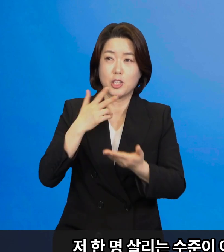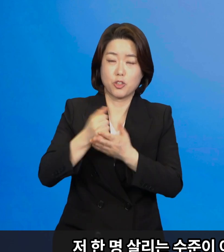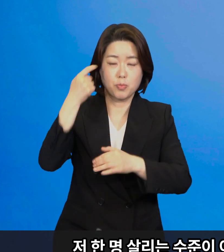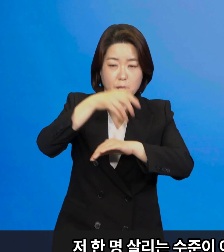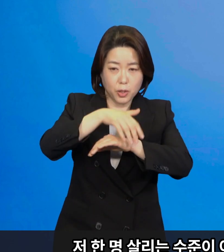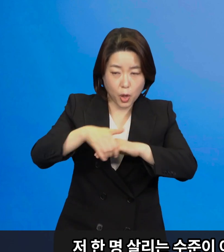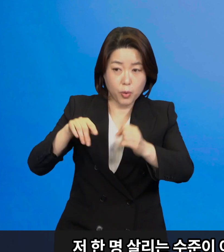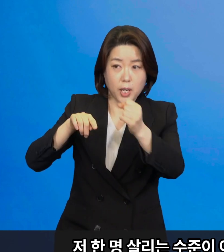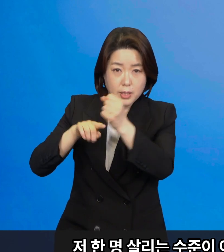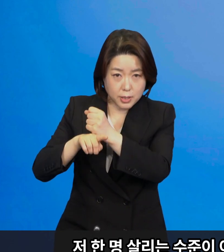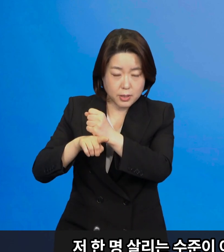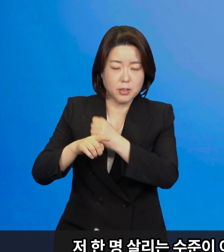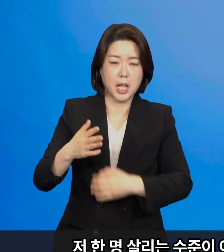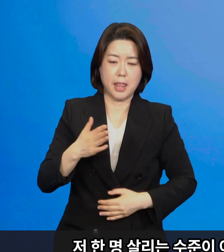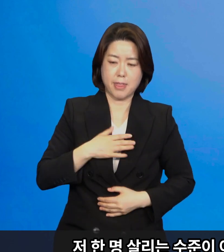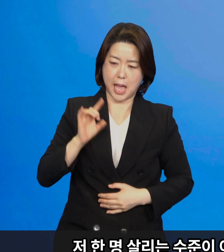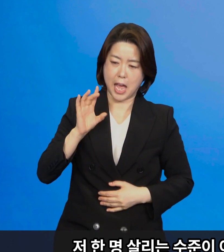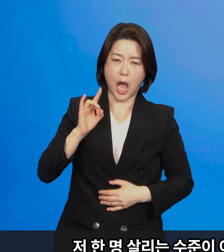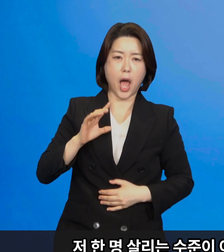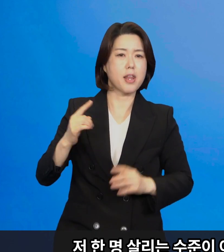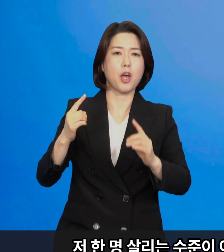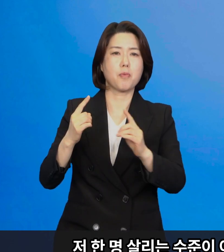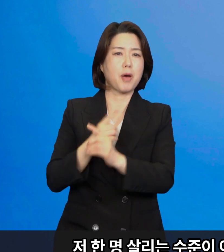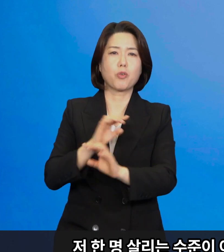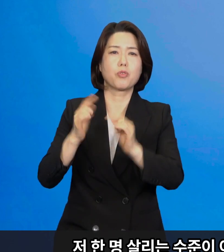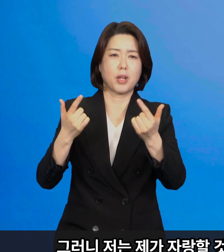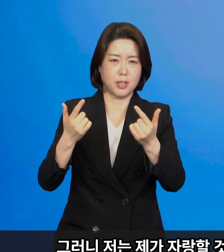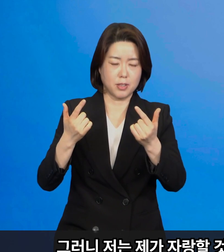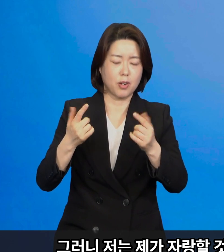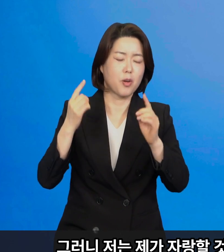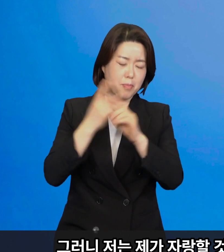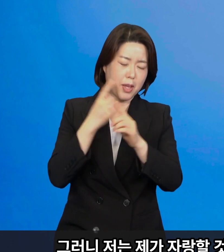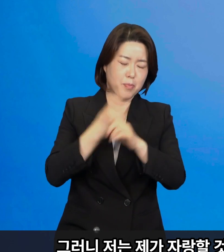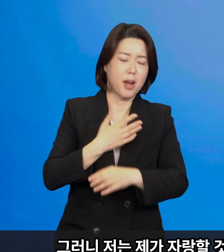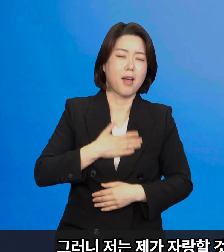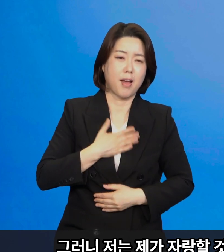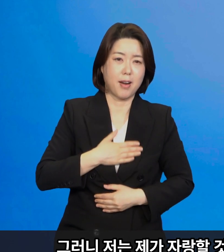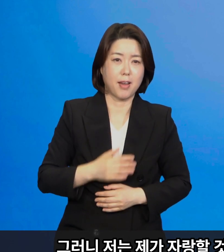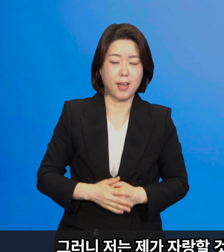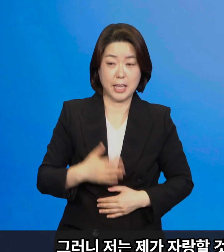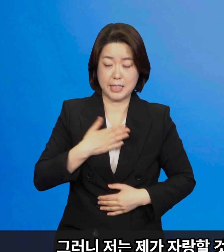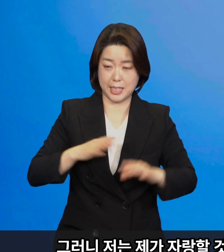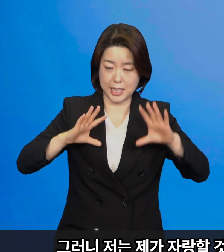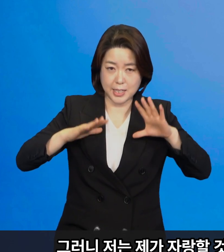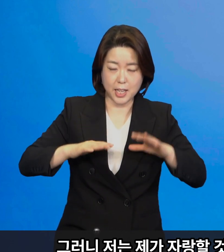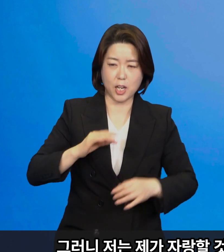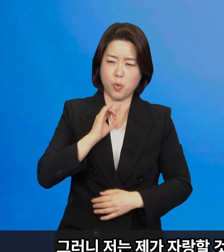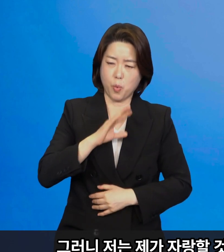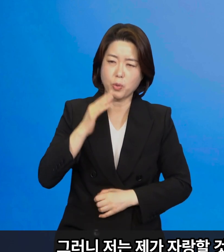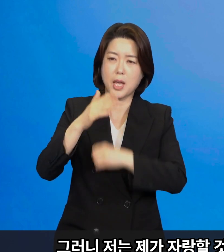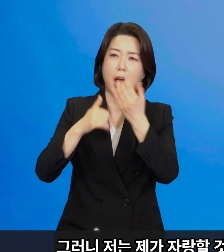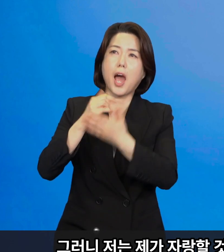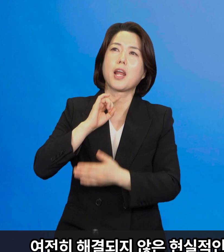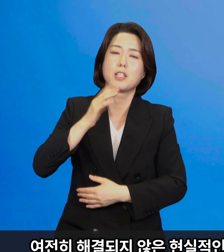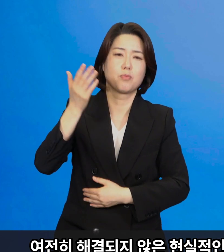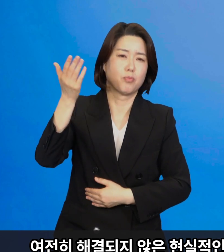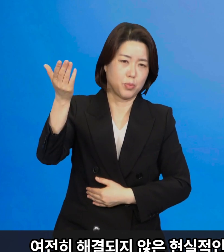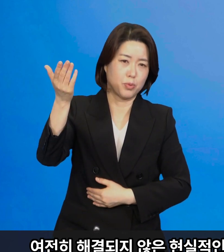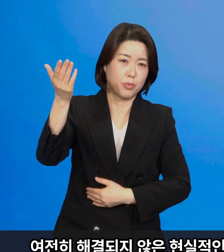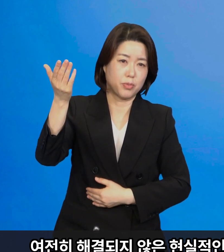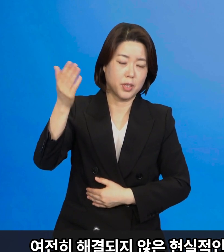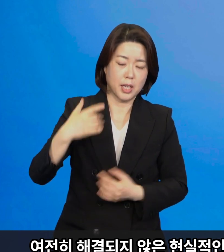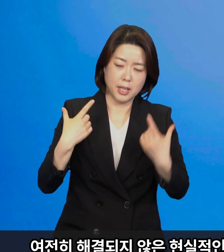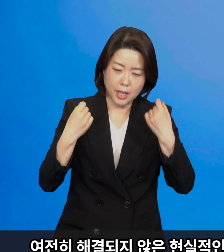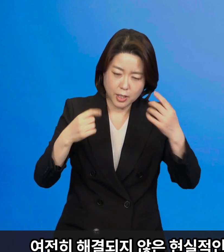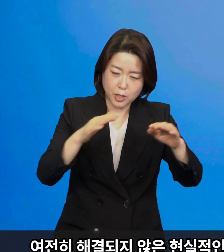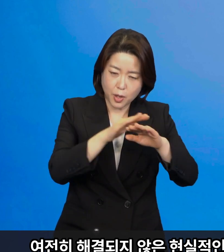한 명 살리는 수준이 아님을 매일매일 되새깁니다. 그러니 저는 제가 자랑할 것이 오직 하나님밖에 없습니다. 여전히